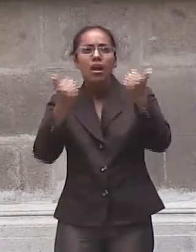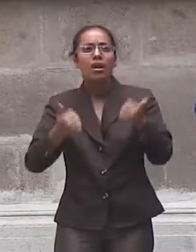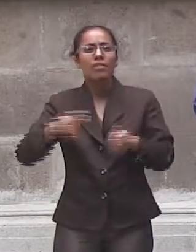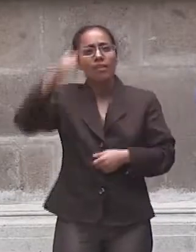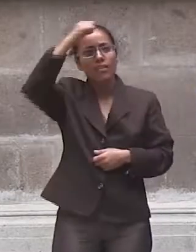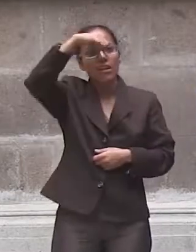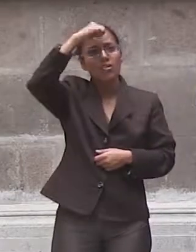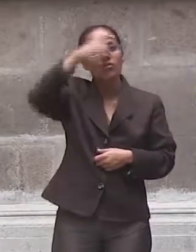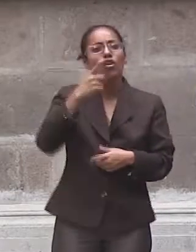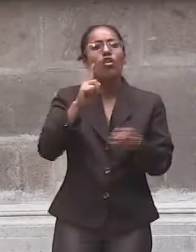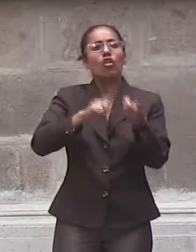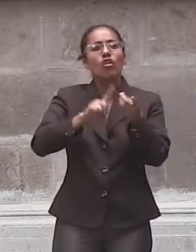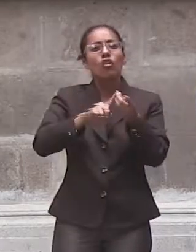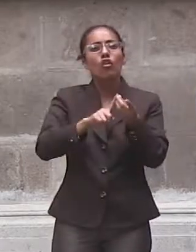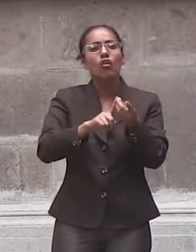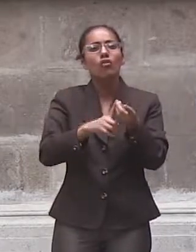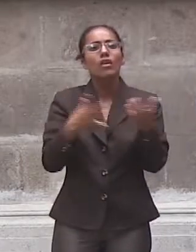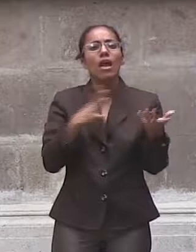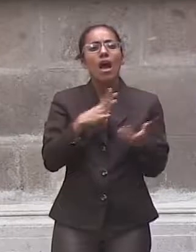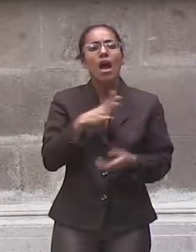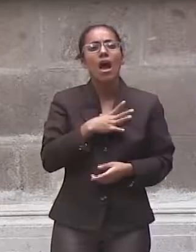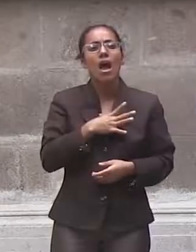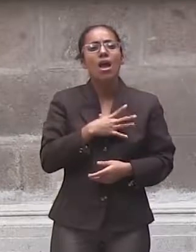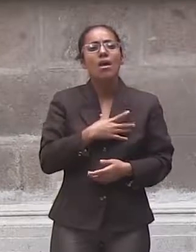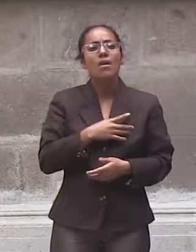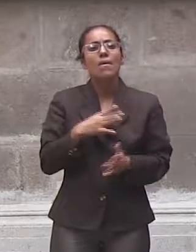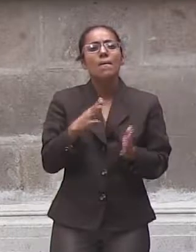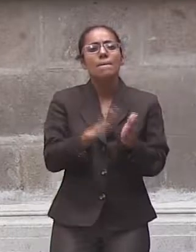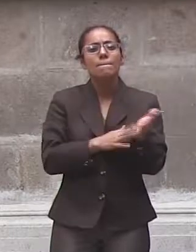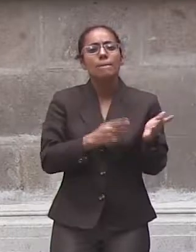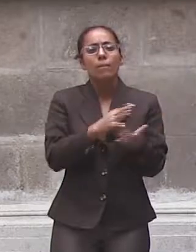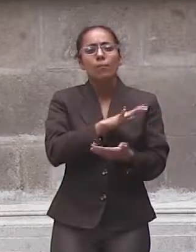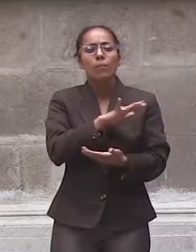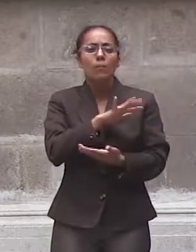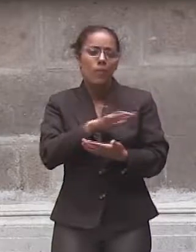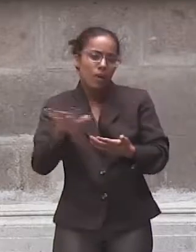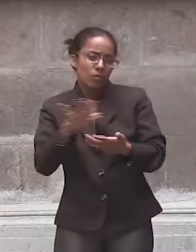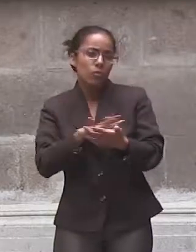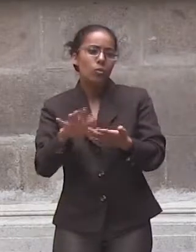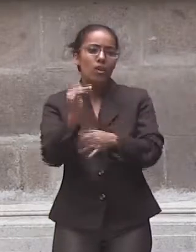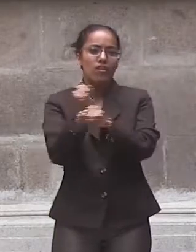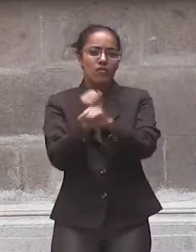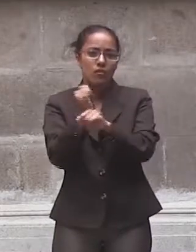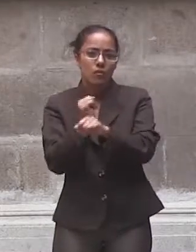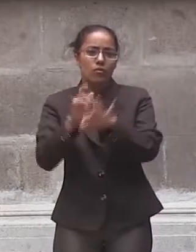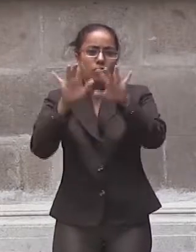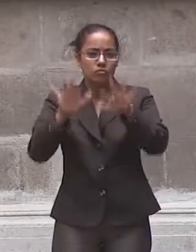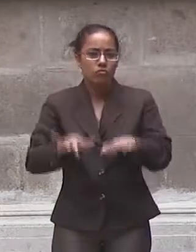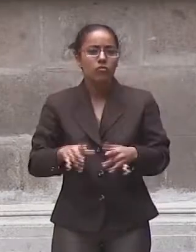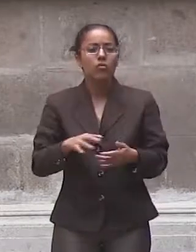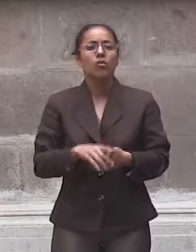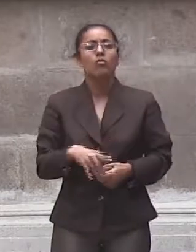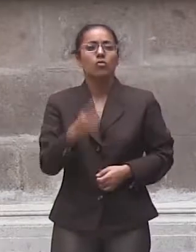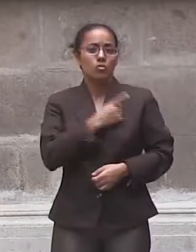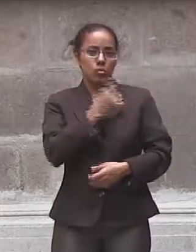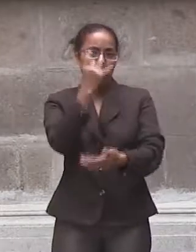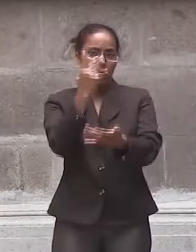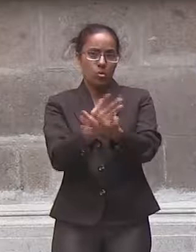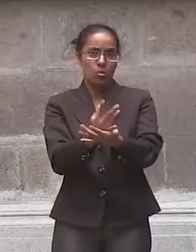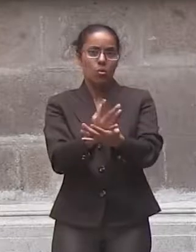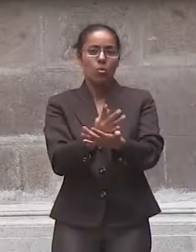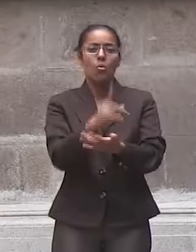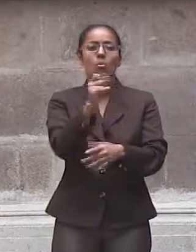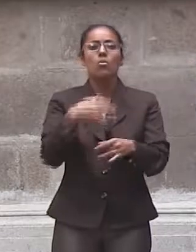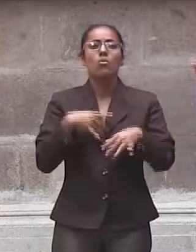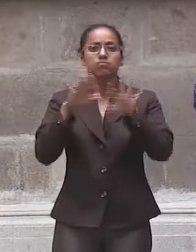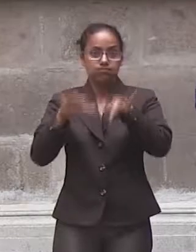implícita un diseño de interfaz e programación lectura no solamente de lo que puede ser un